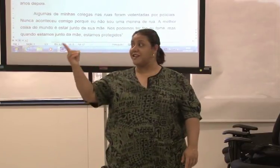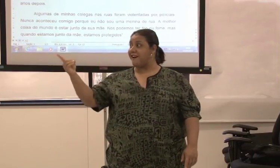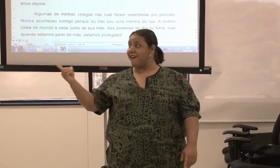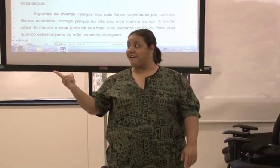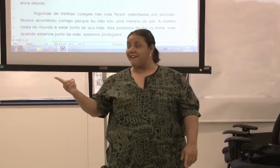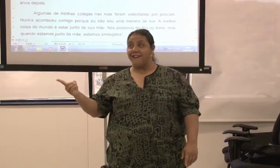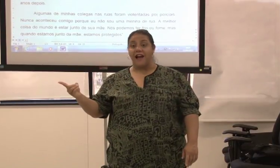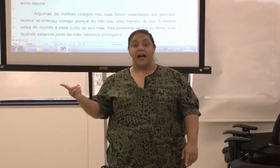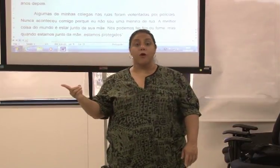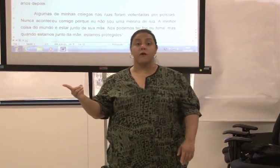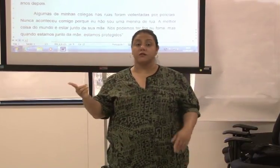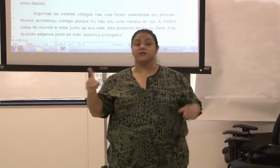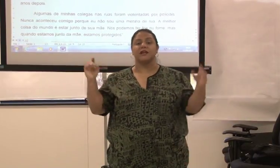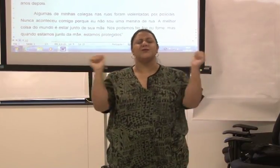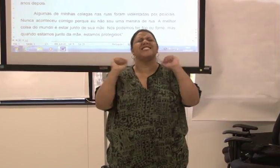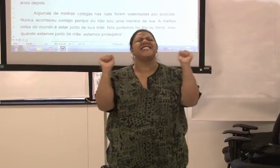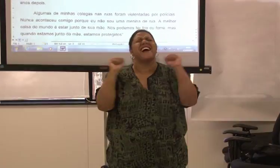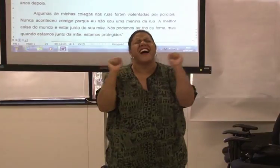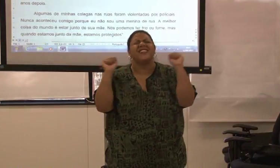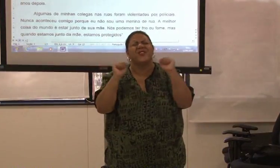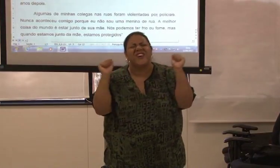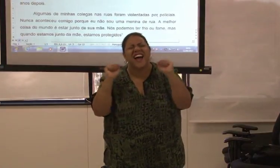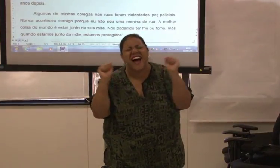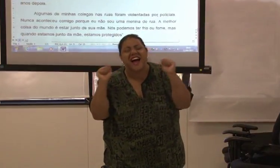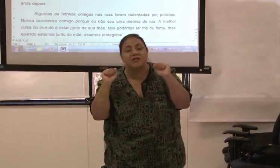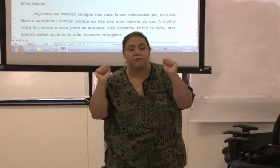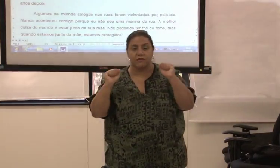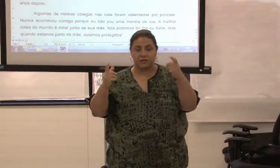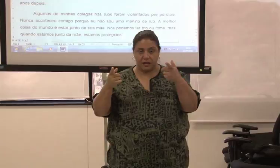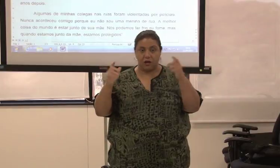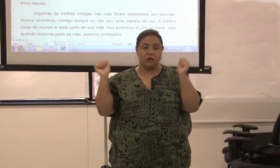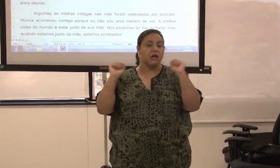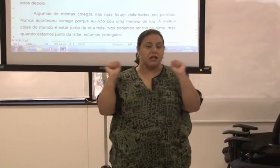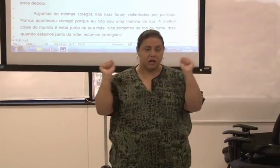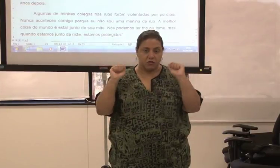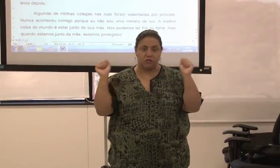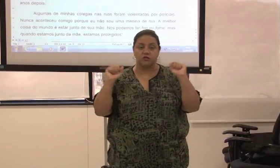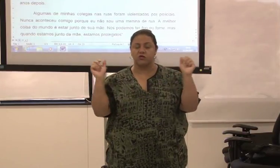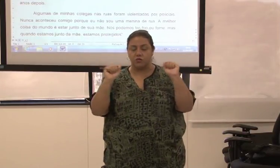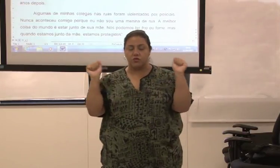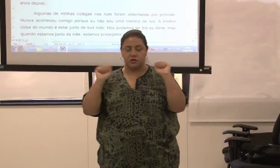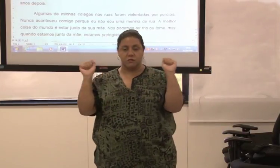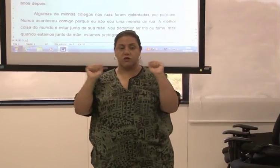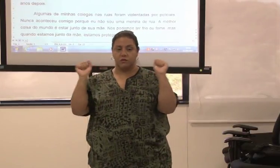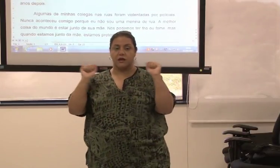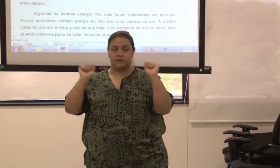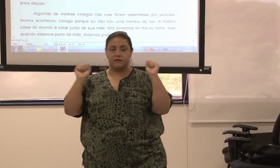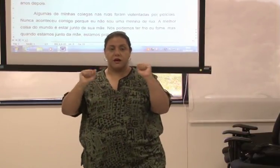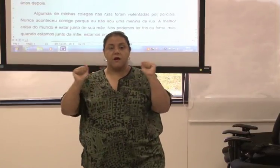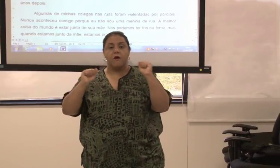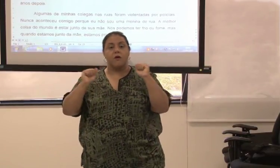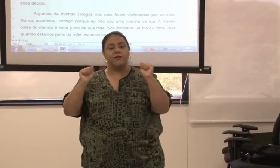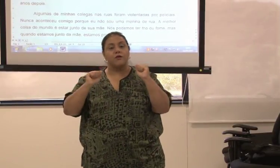dia, aí eu posso fazer um dia adorado para você, que é o querido. O Sul usa muito esse. Ou então um